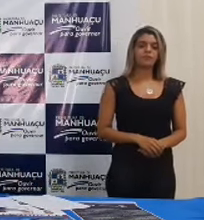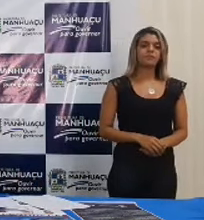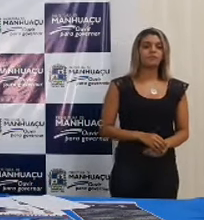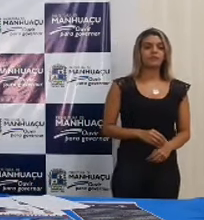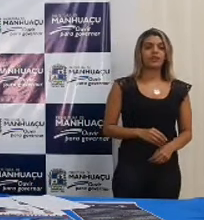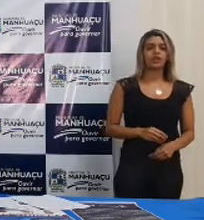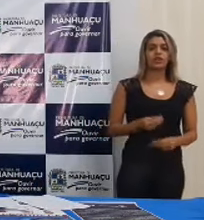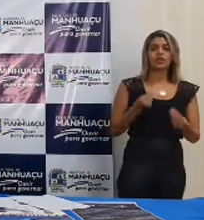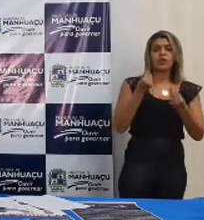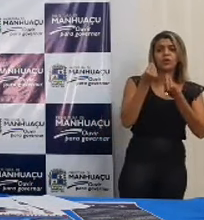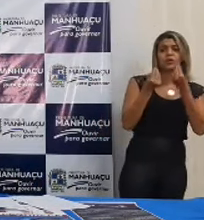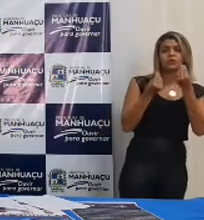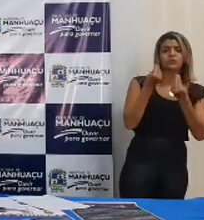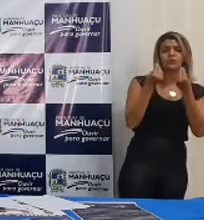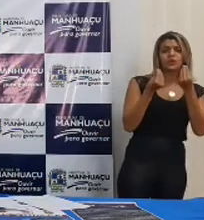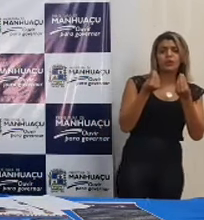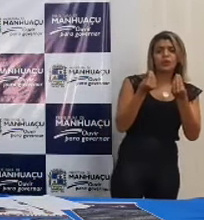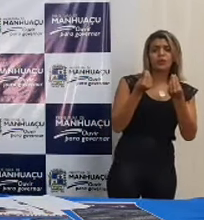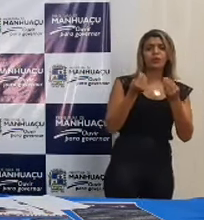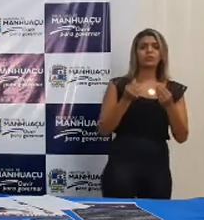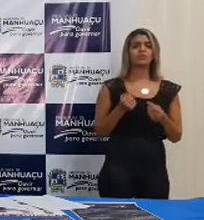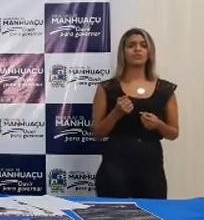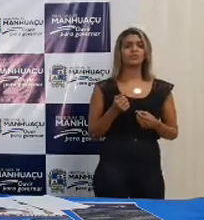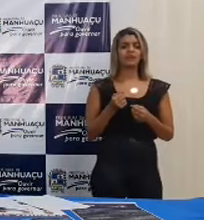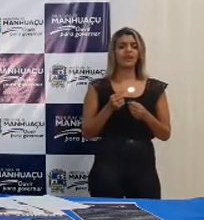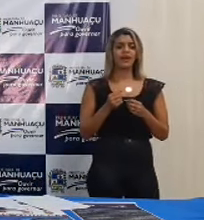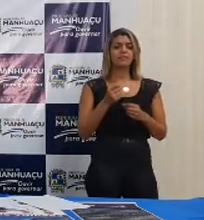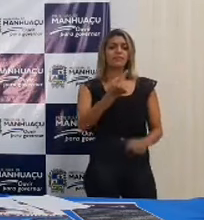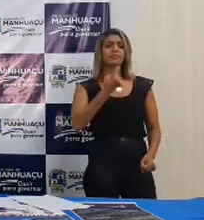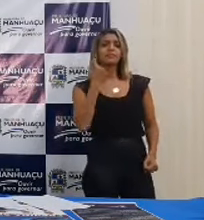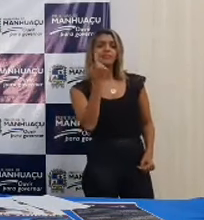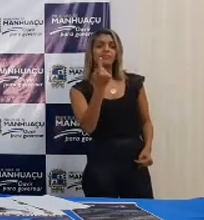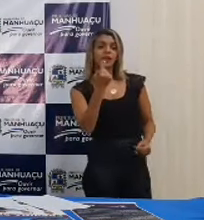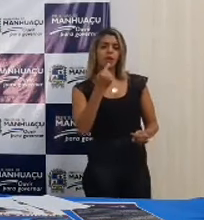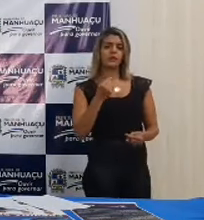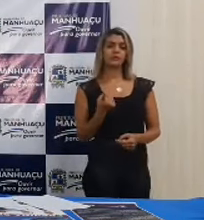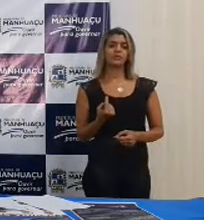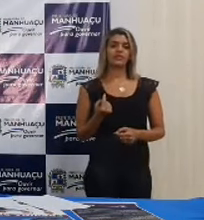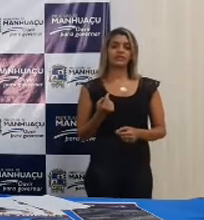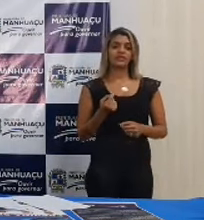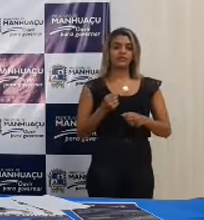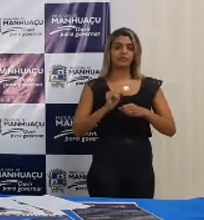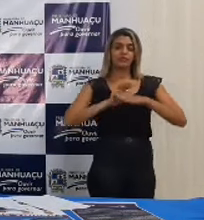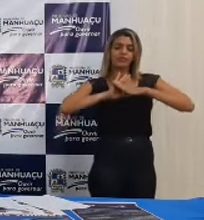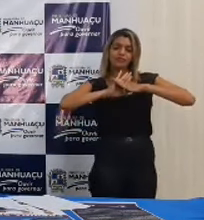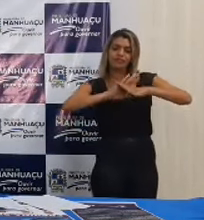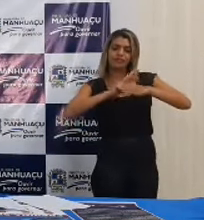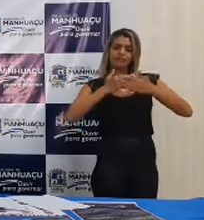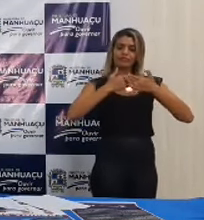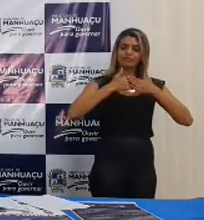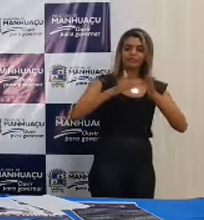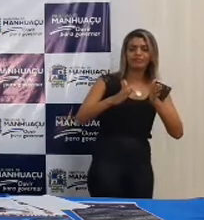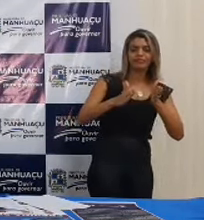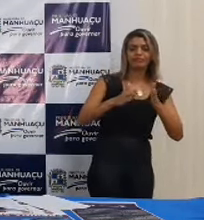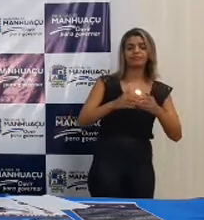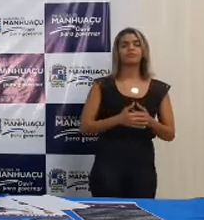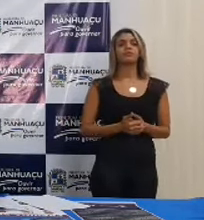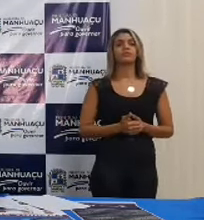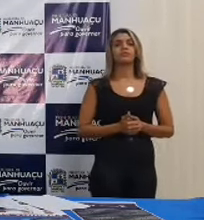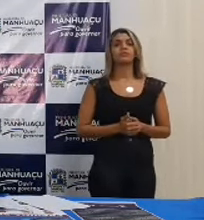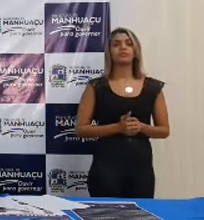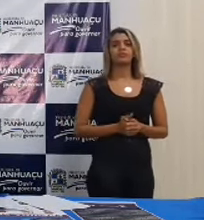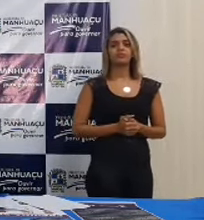gradativa do comércio em Manhuaçu, qual a primeira medida neste momento? A medida que foi proposta